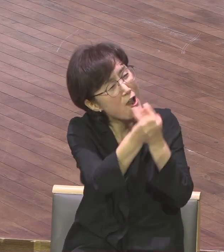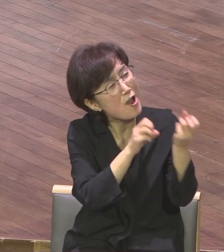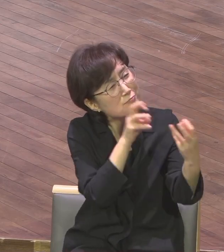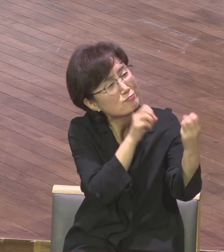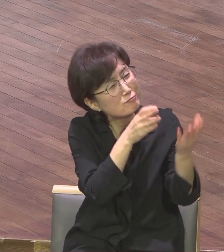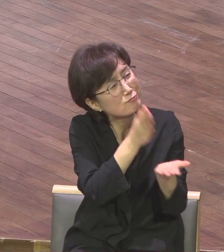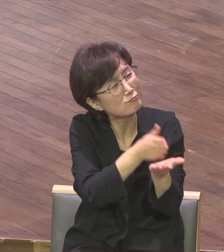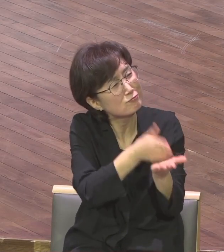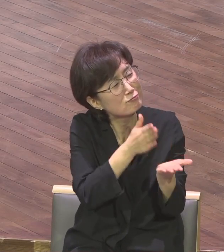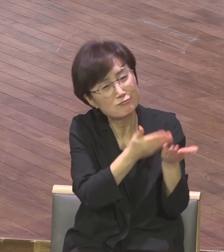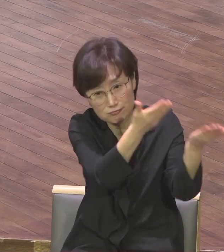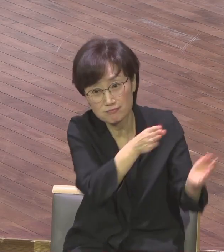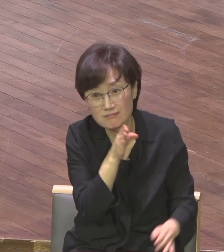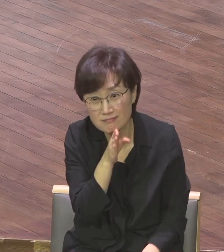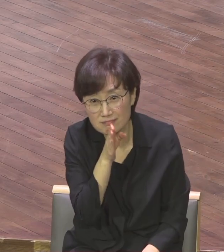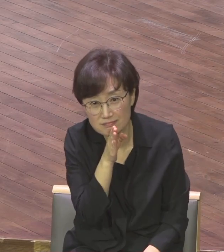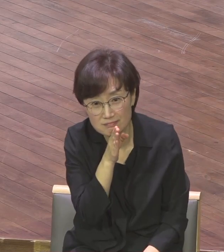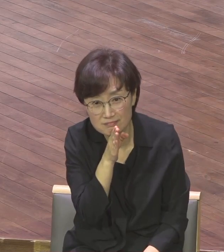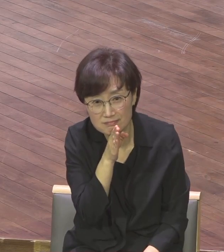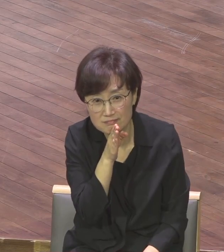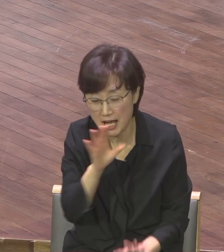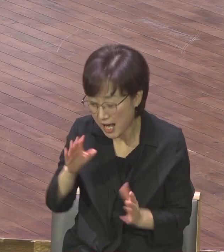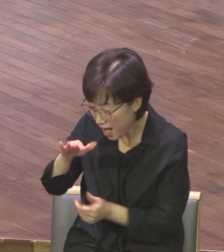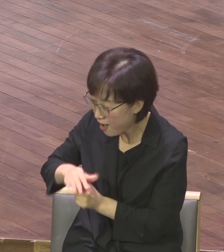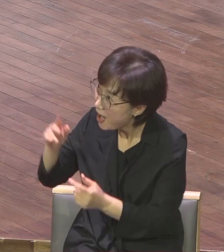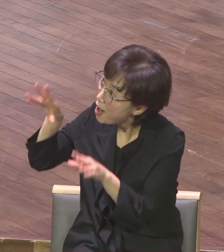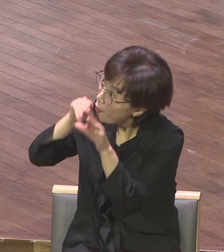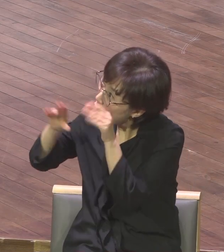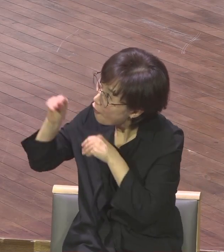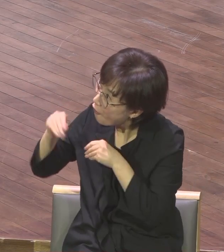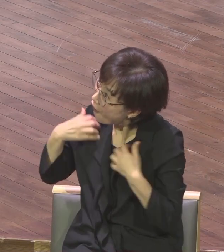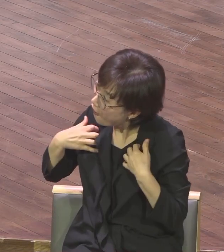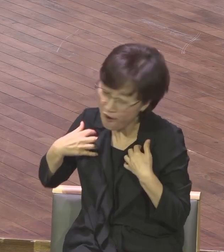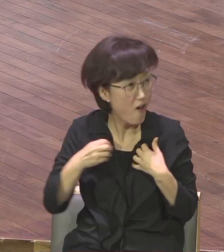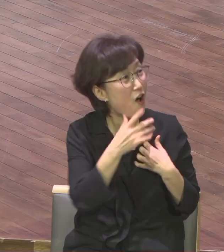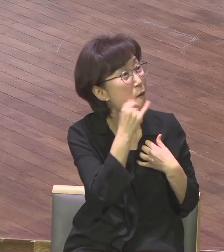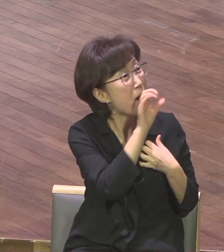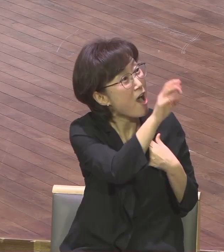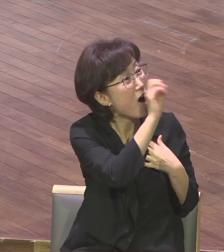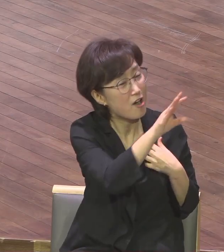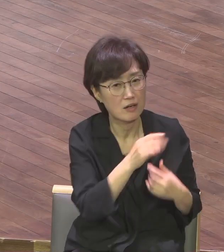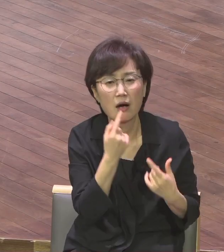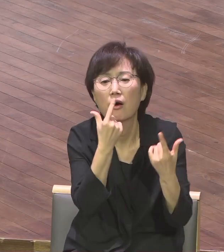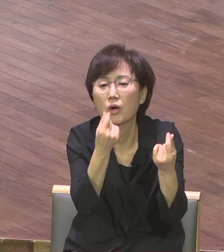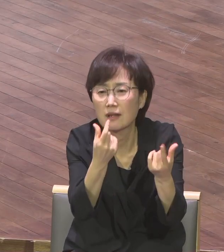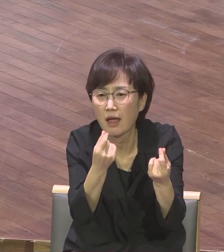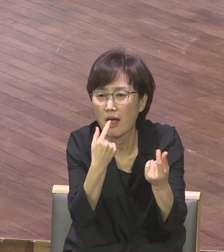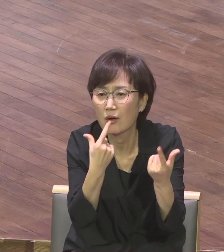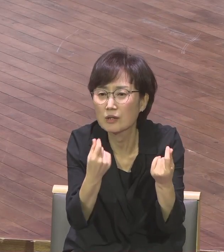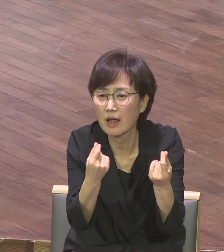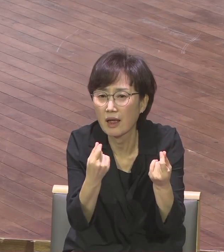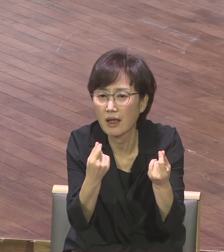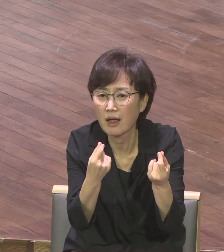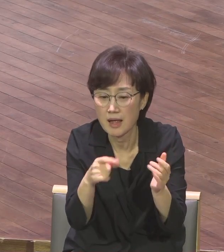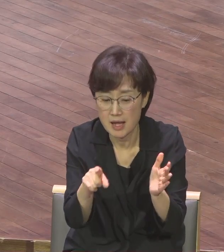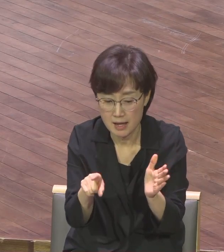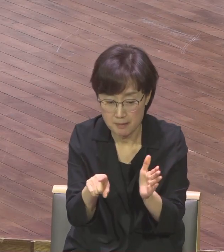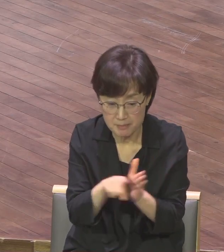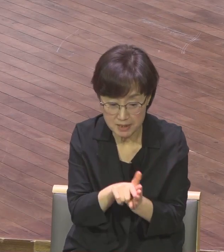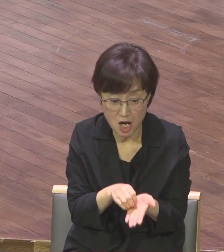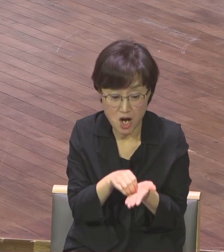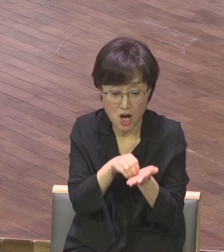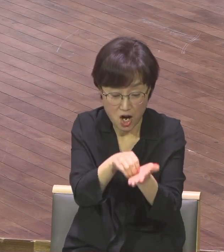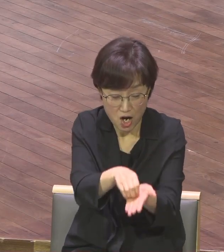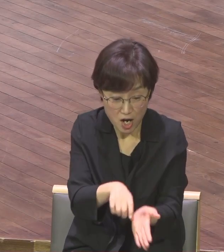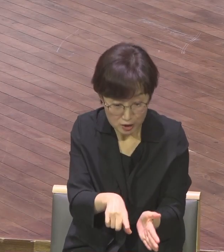표현하지요. 지가 보고 느낀 것 그대로 표현하죠. 신앙생활도 마찬가지예요. 처음